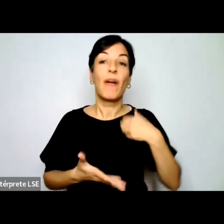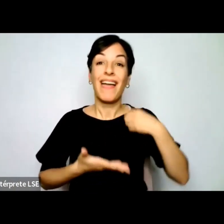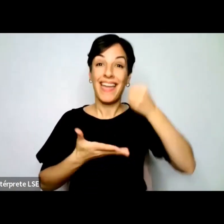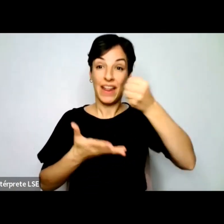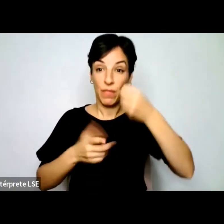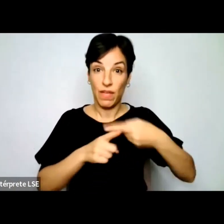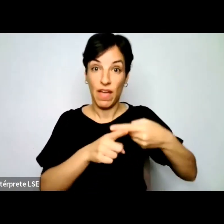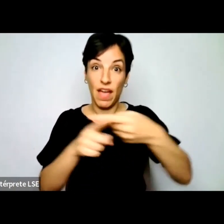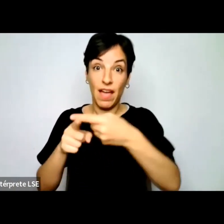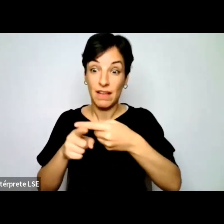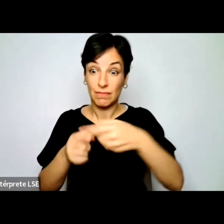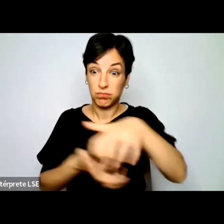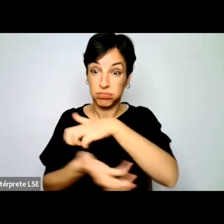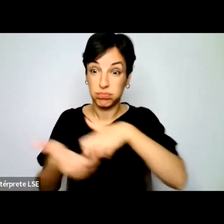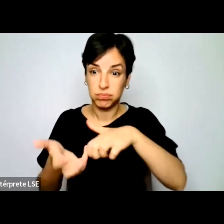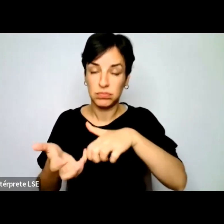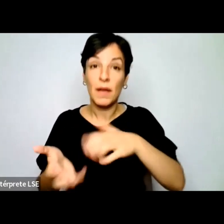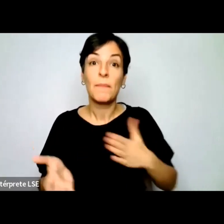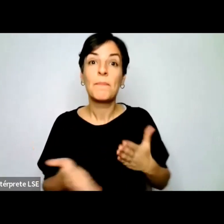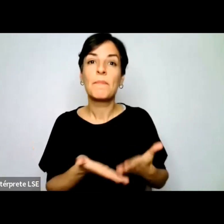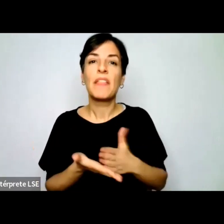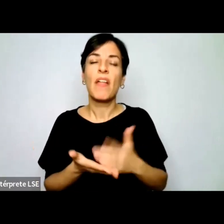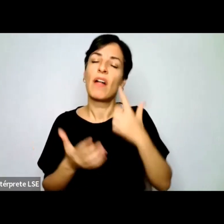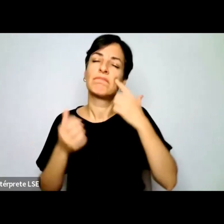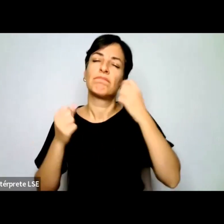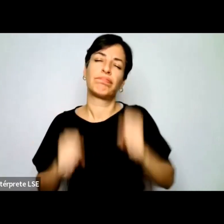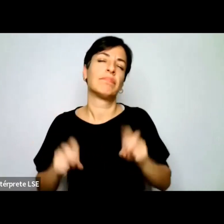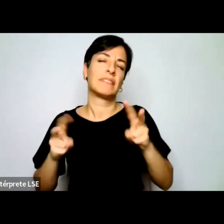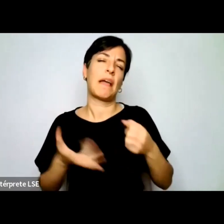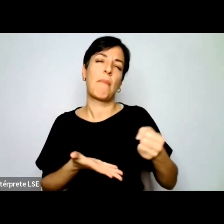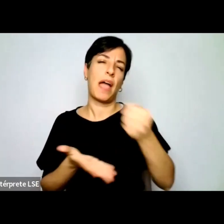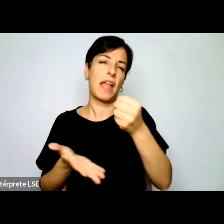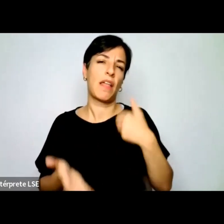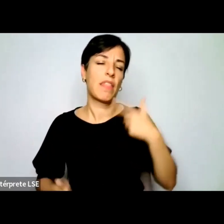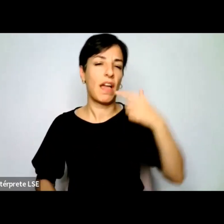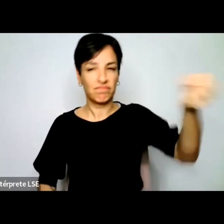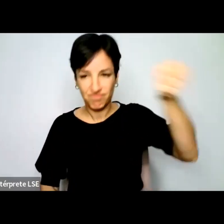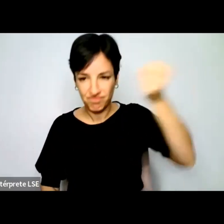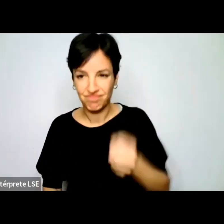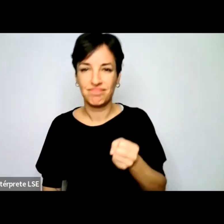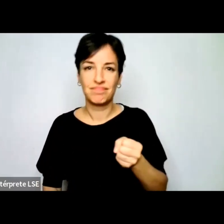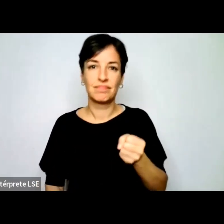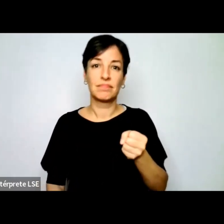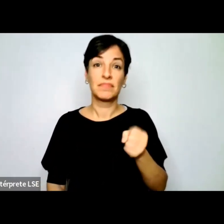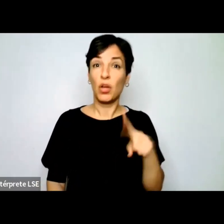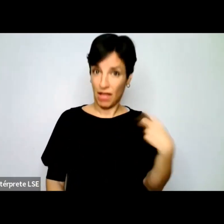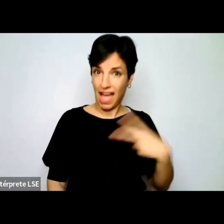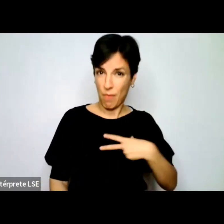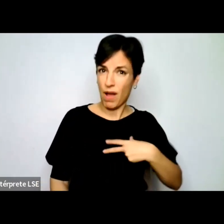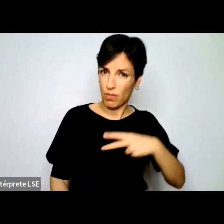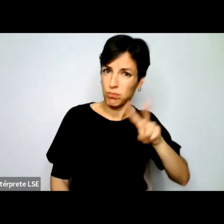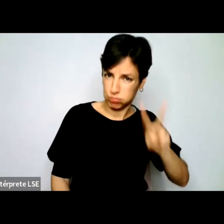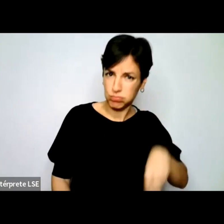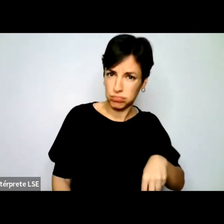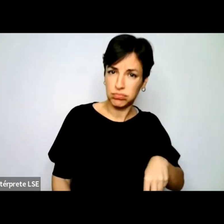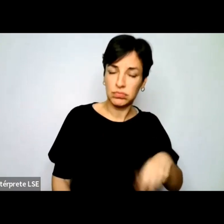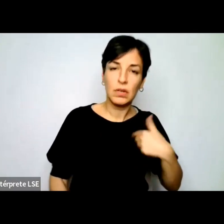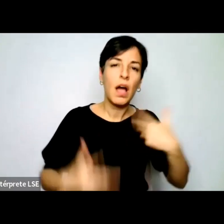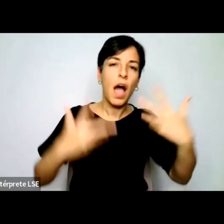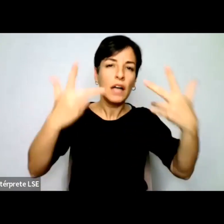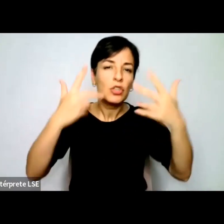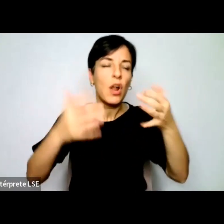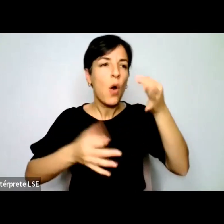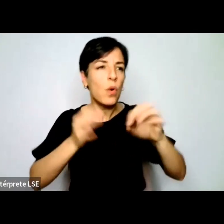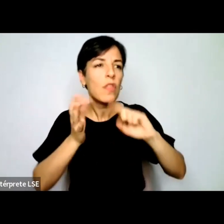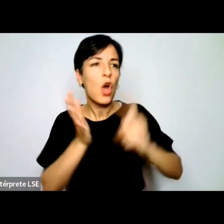persona que sabe sobre todo lo que tiene que ver con ello. Aunque ellos son abogados, nos van a poder asesorar jurídicamente, pero